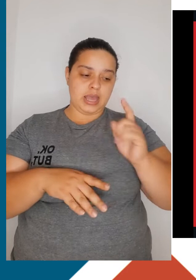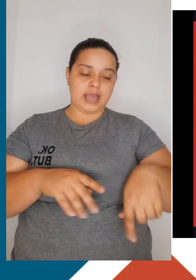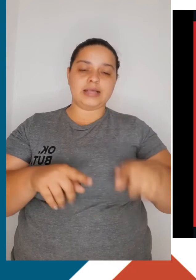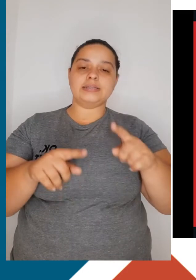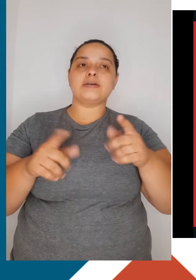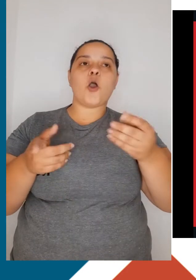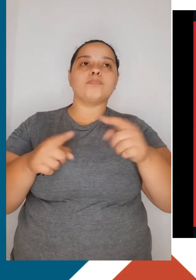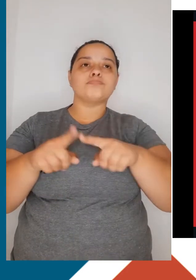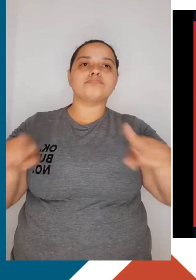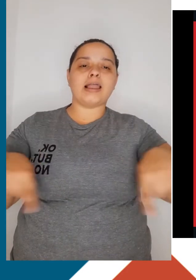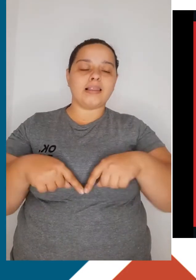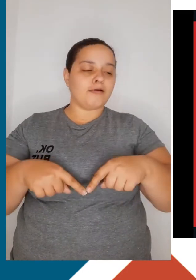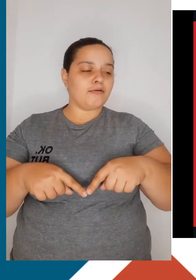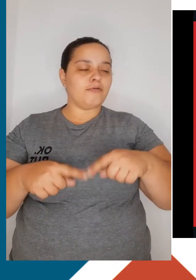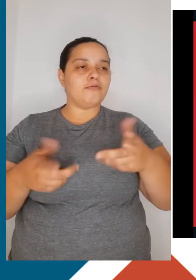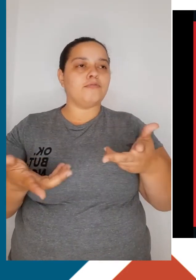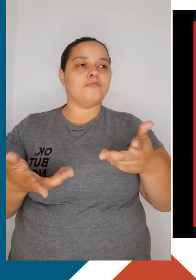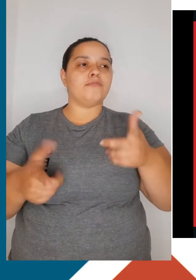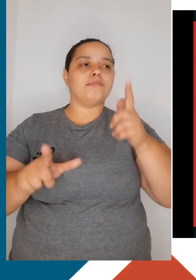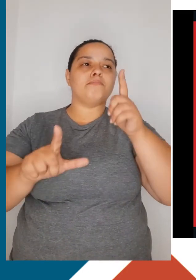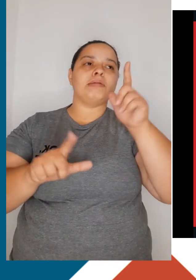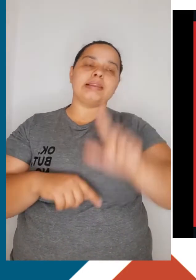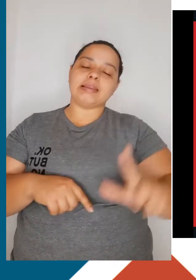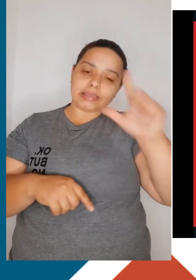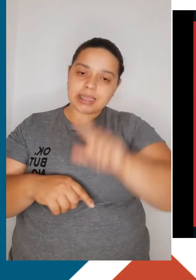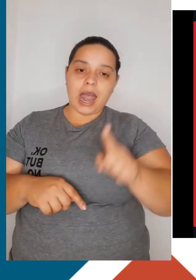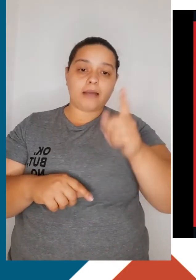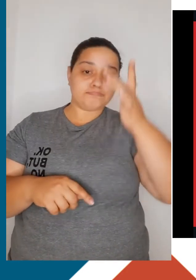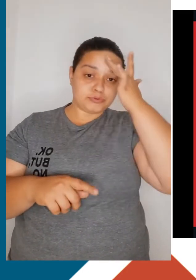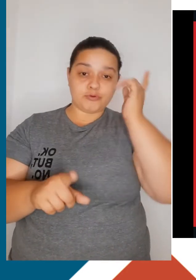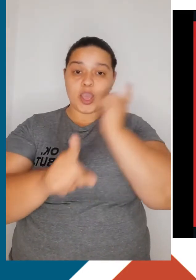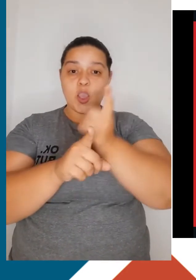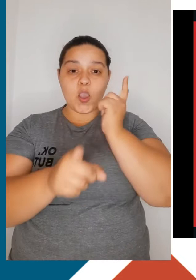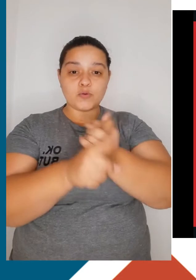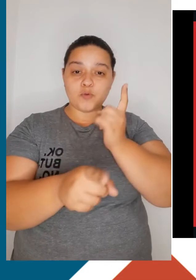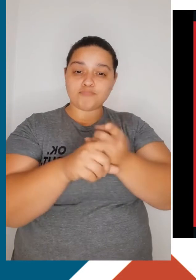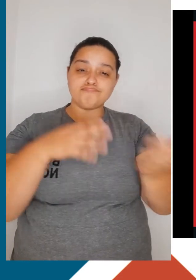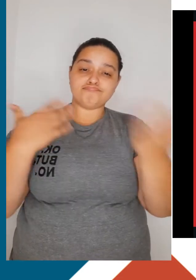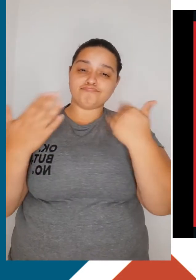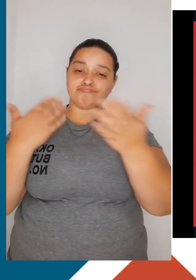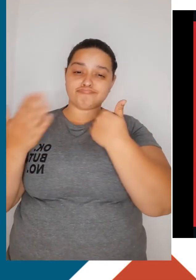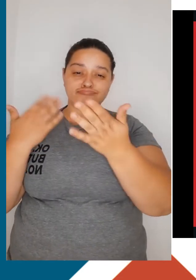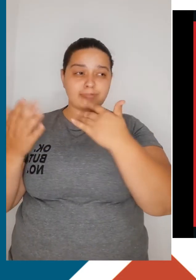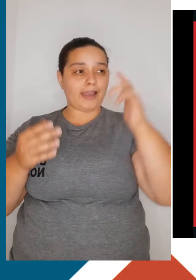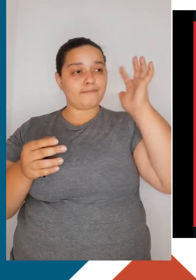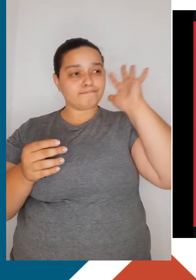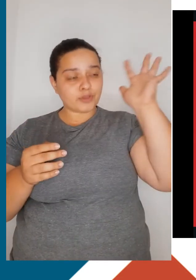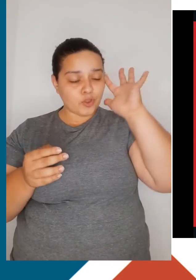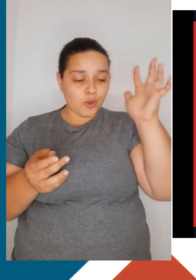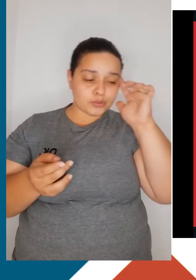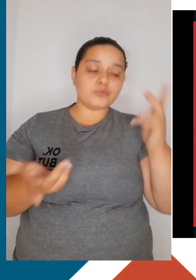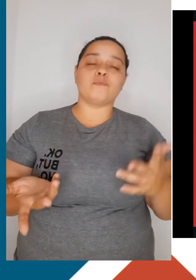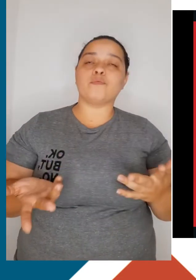salões literários. Os salões literários eram momentos de encontros desses intelectuais, desses pensadores e